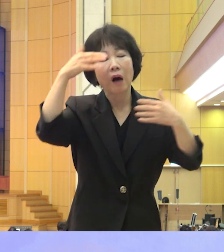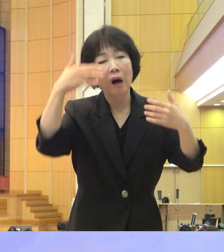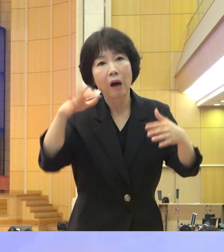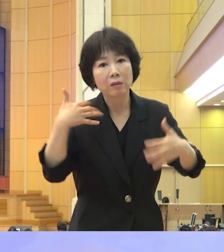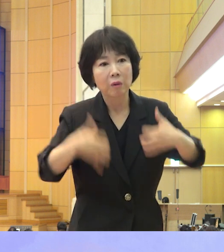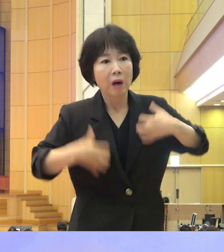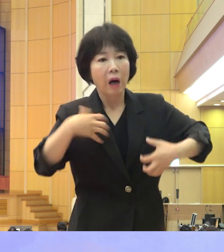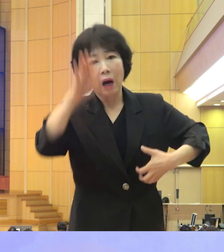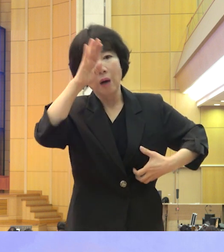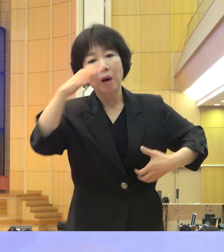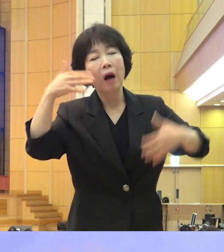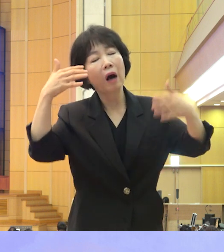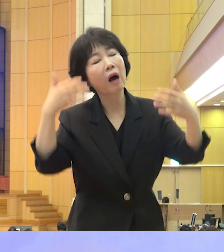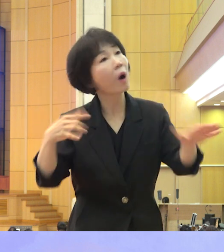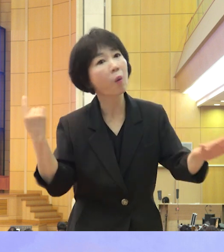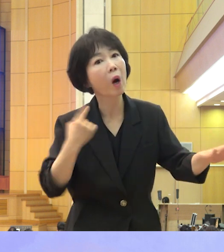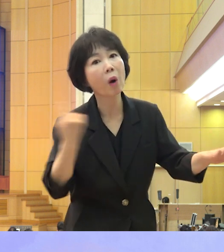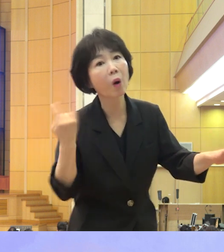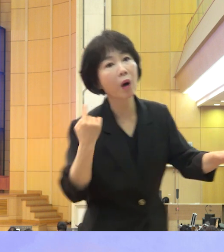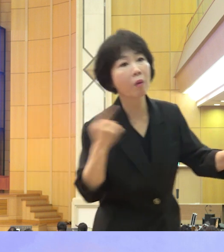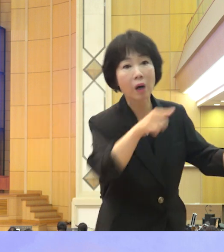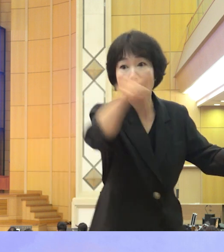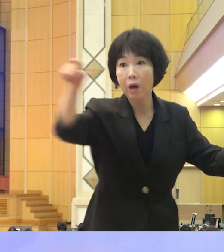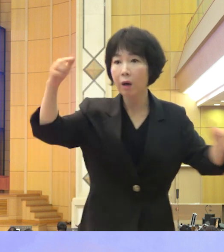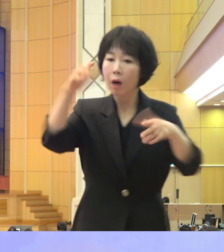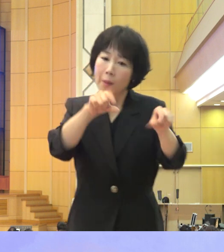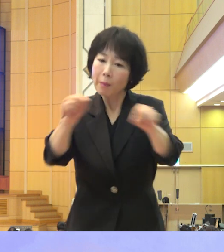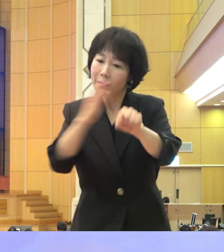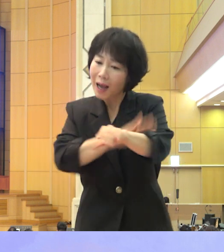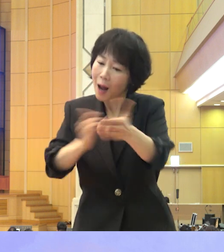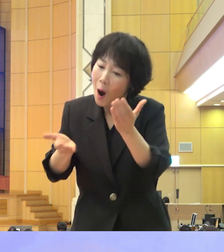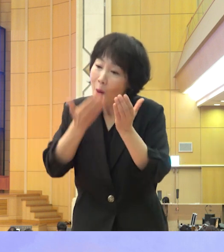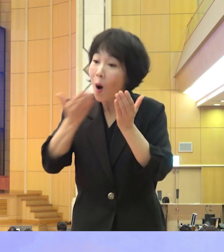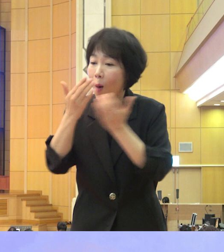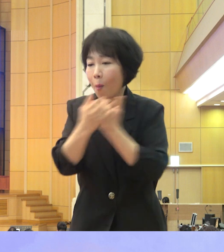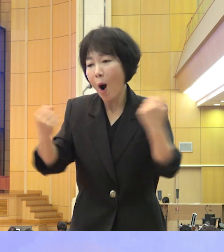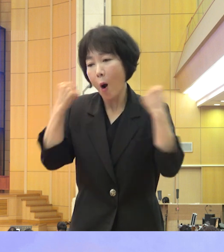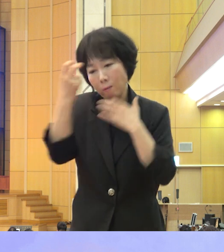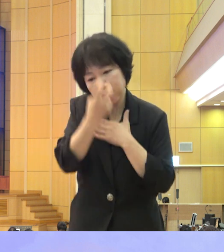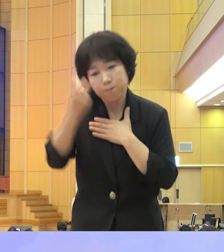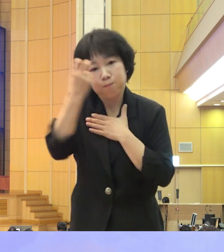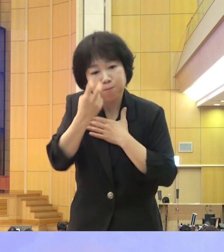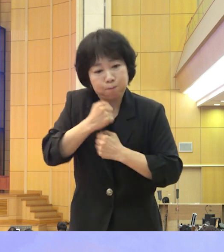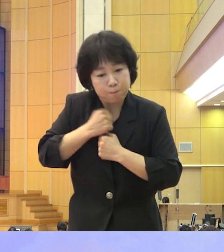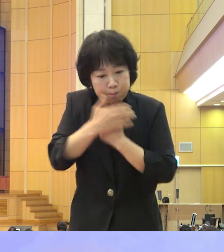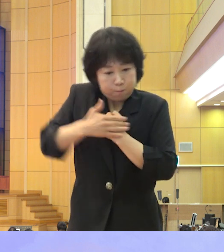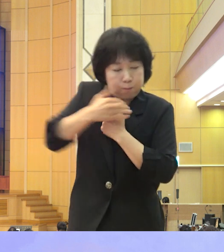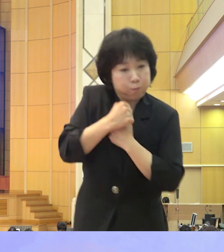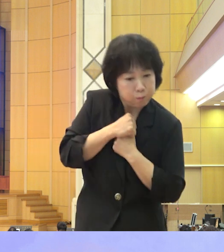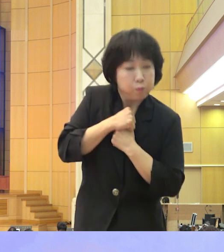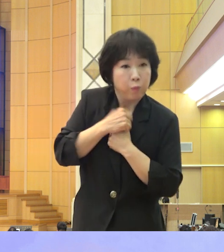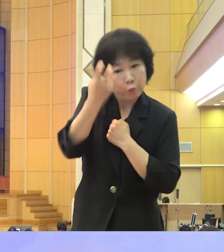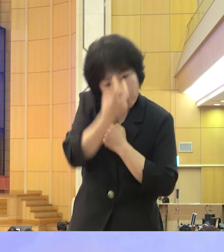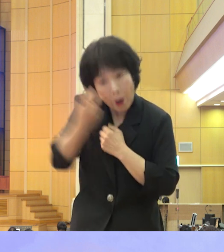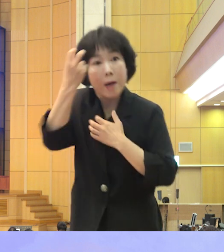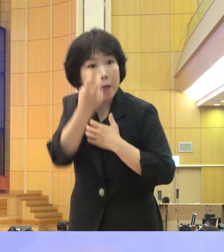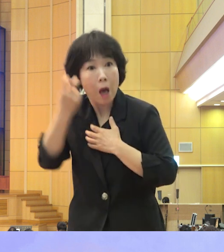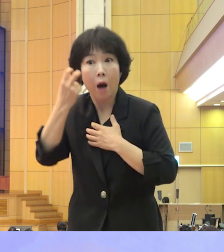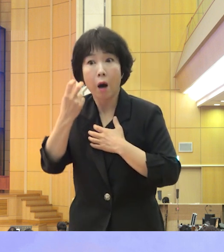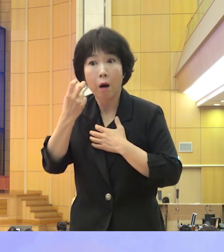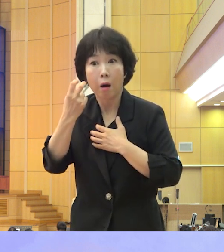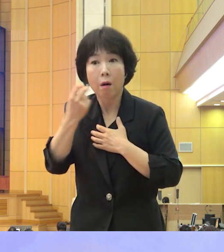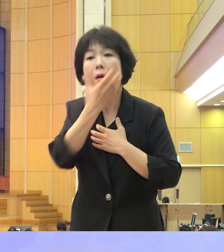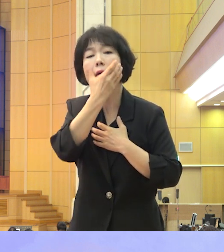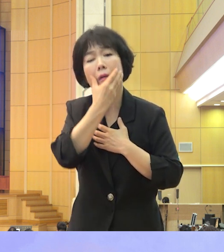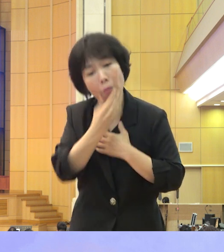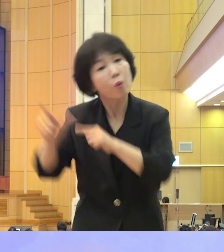이렇게 음식을 먹고 건강 관리해서 건강하게, 그러면서 정말 주